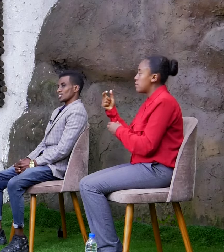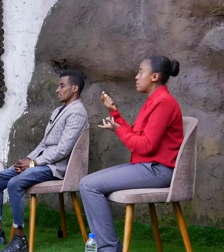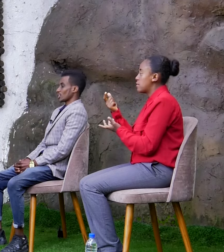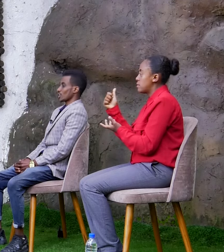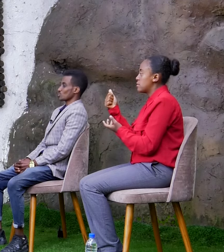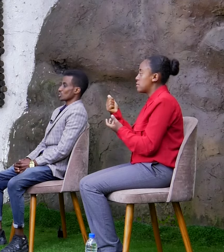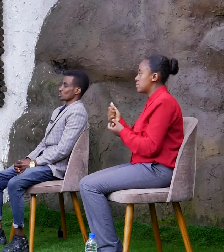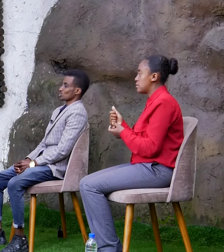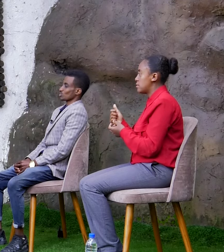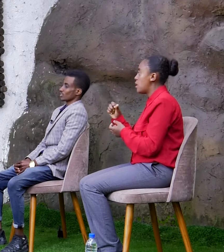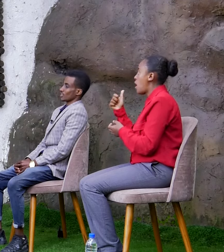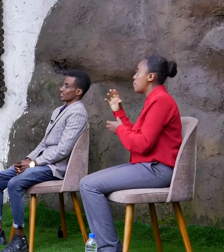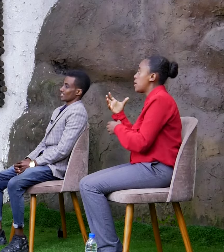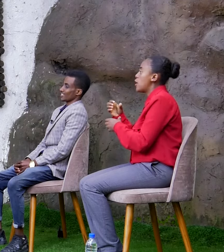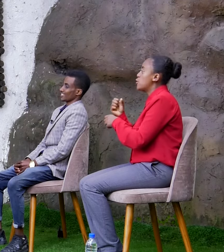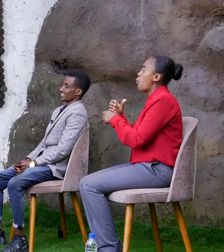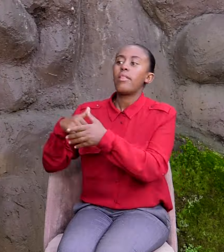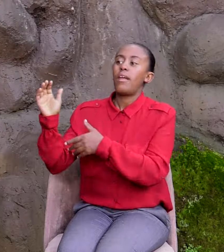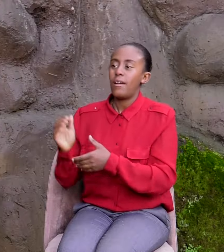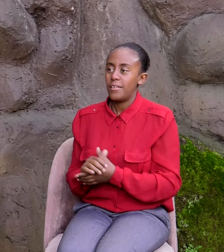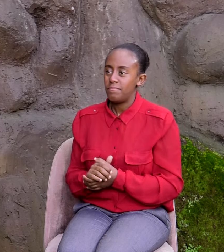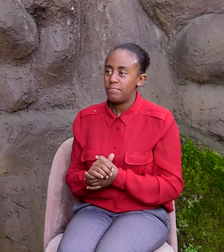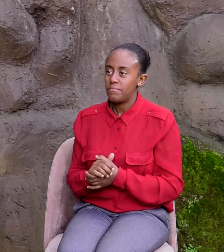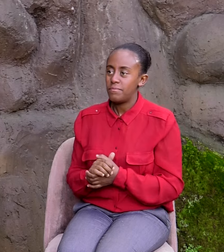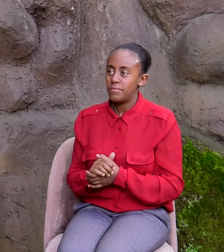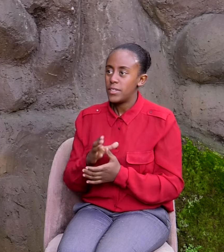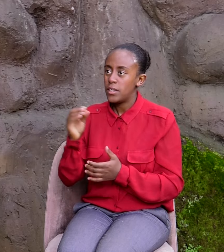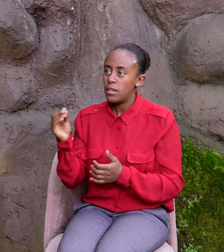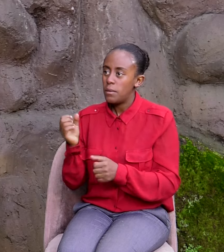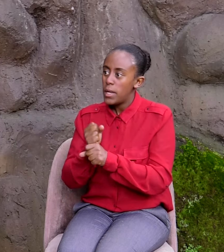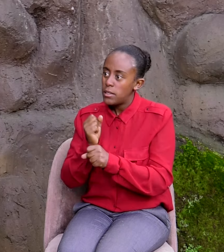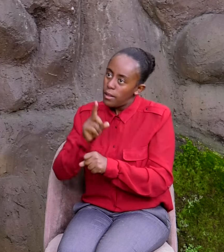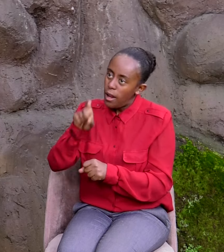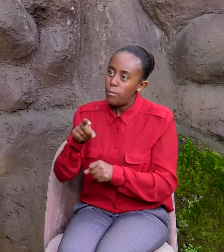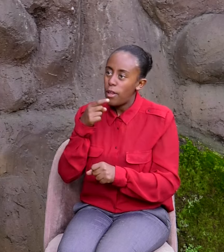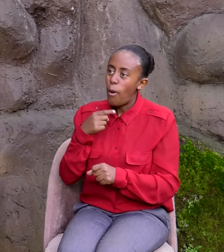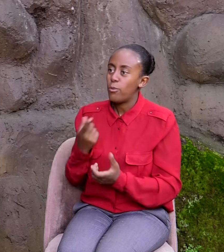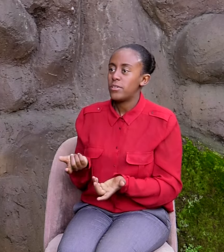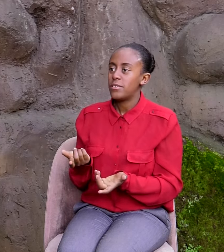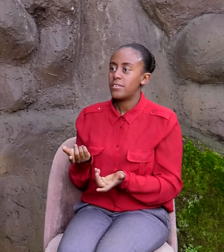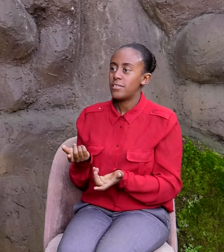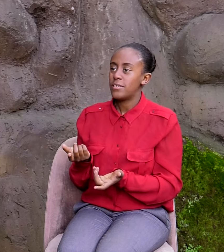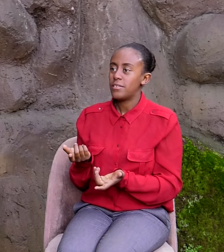አካባቢ ሌላ ሚዲያ ይዟቸው ወጣ። እና መስራት አለብህ ተባልኩ ማለት ነው። ሌላ